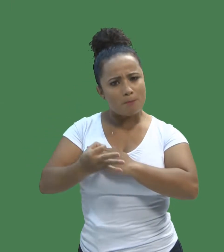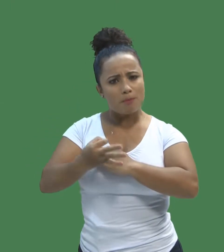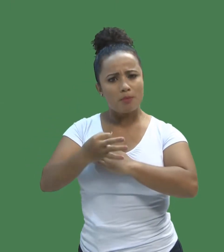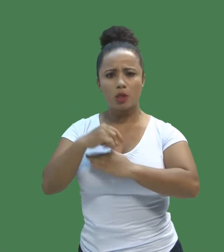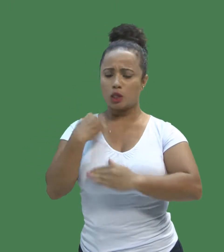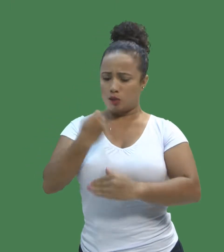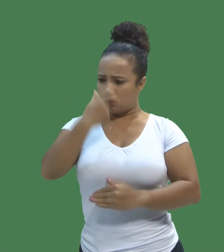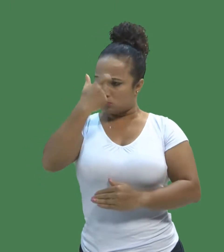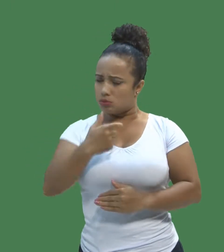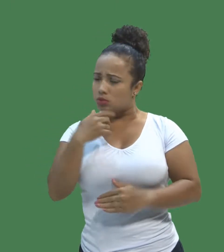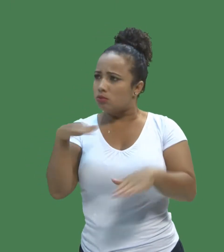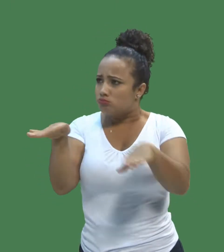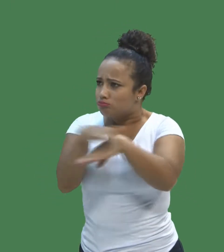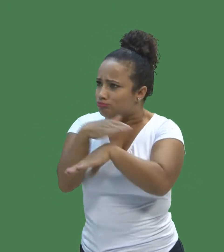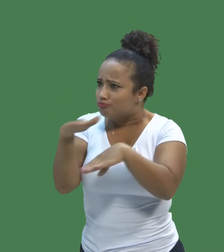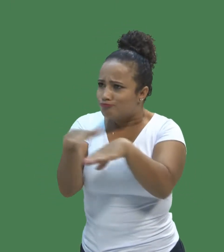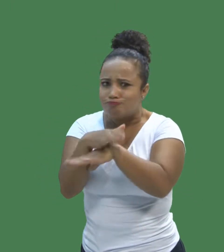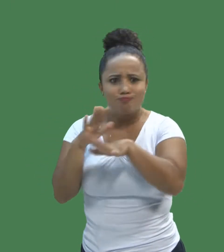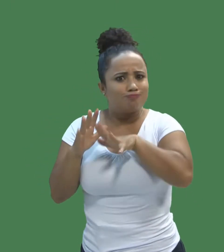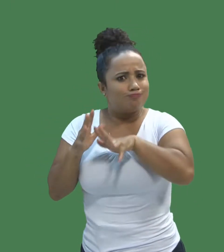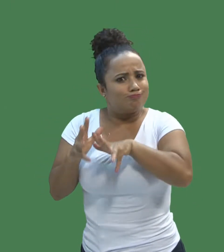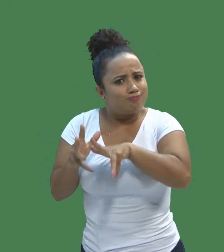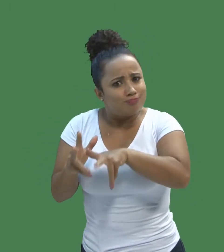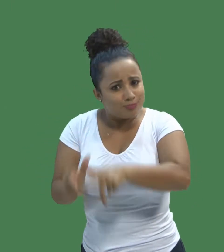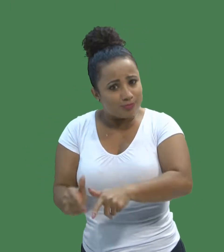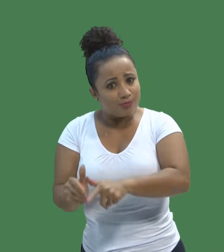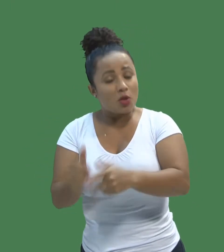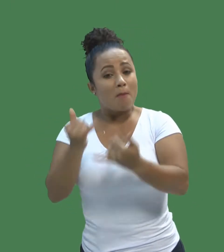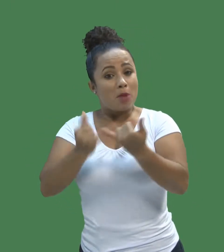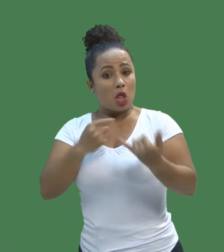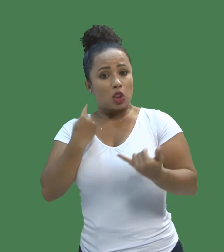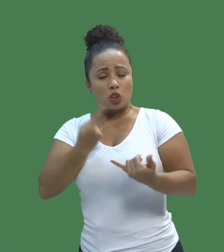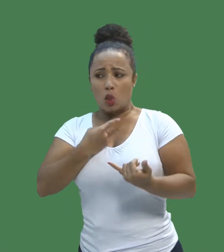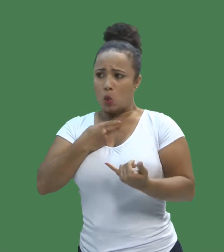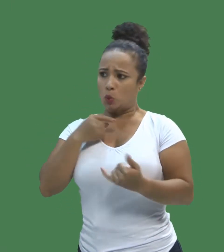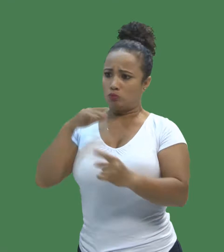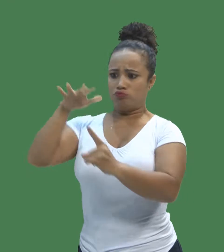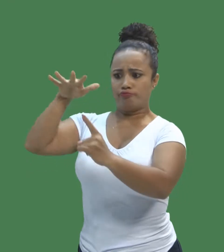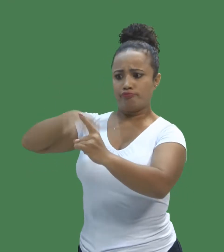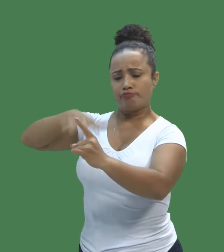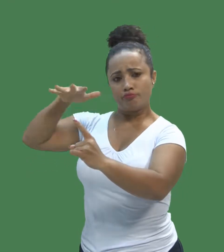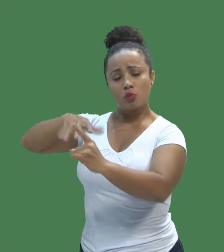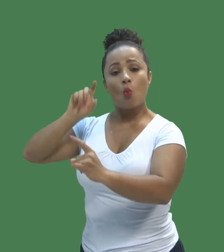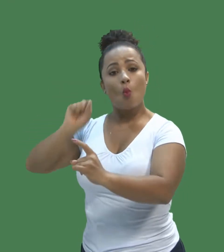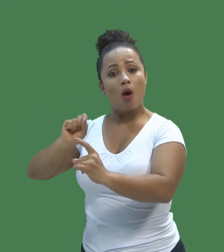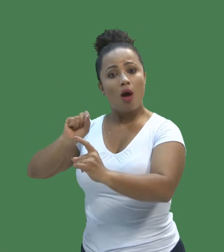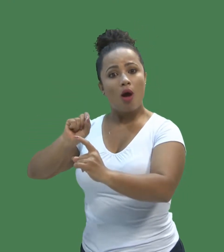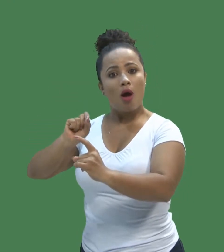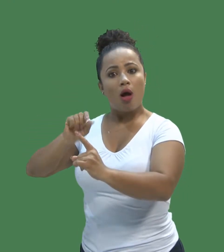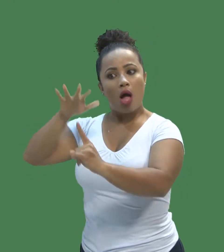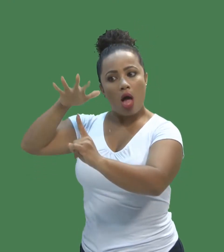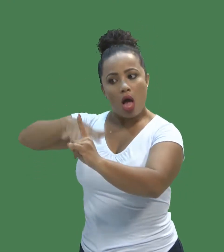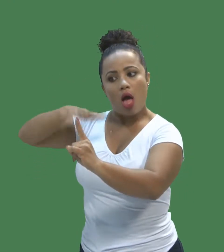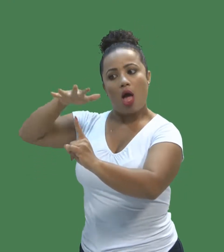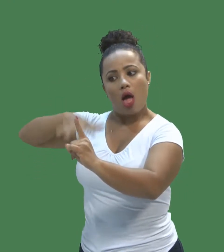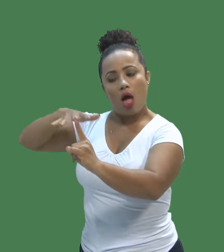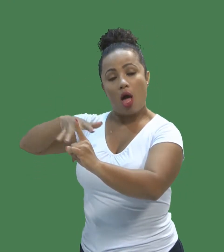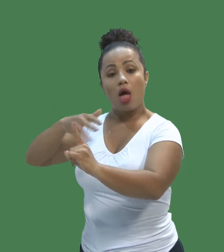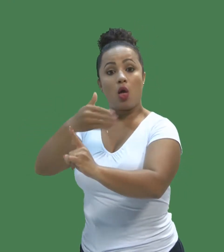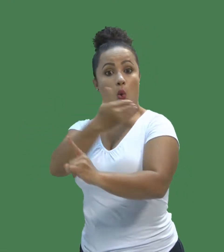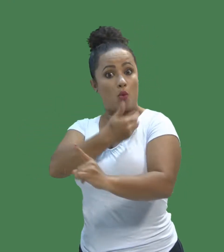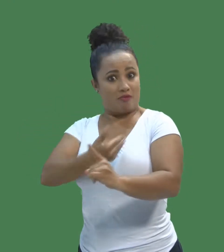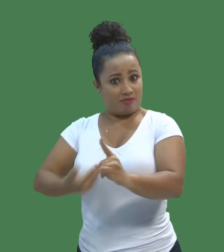uma ideologia de Estado, ao criar a ideia de que os movimentos reivindicatórios da grande